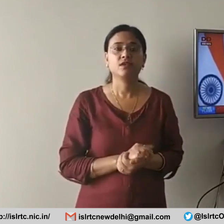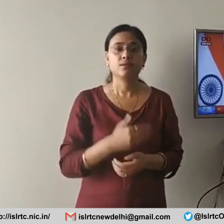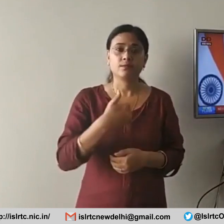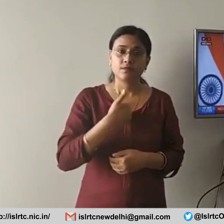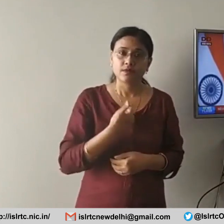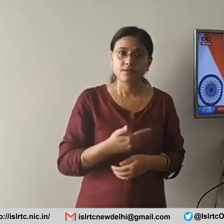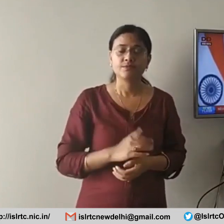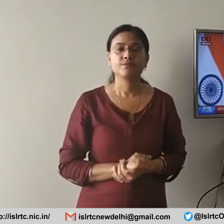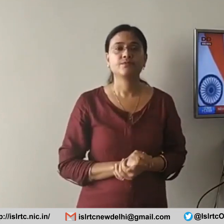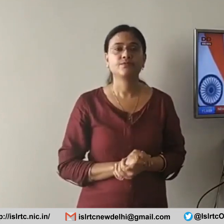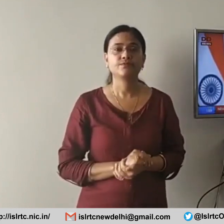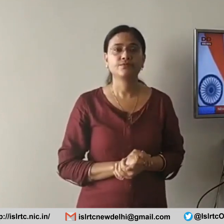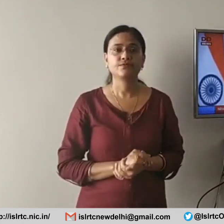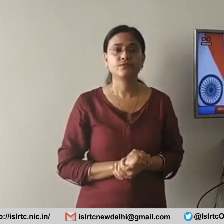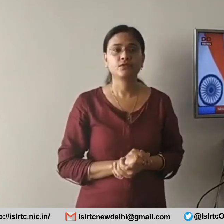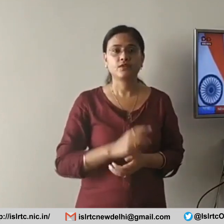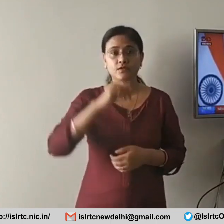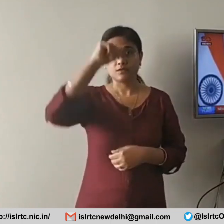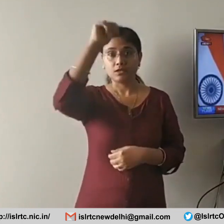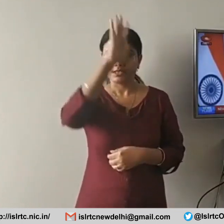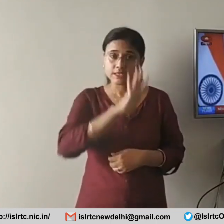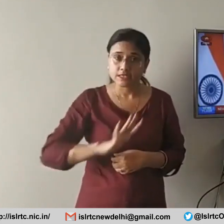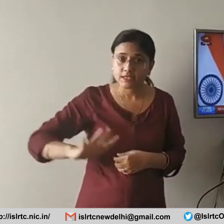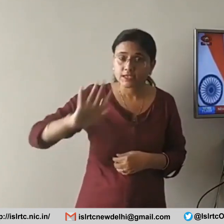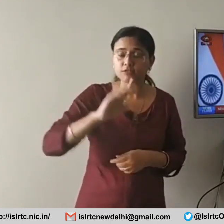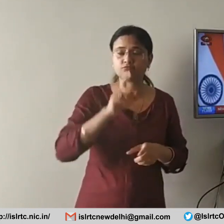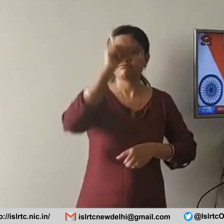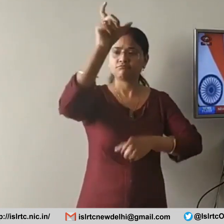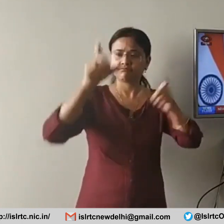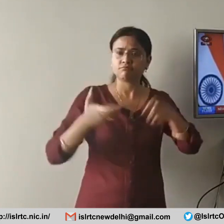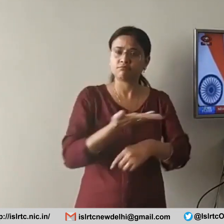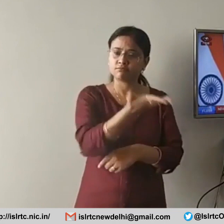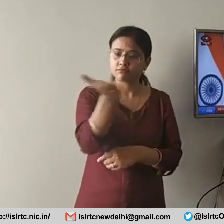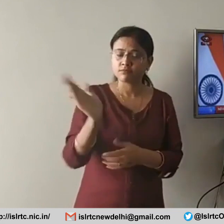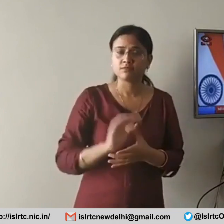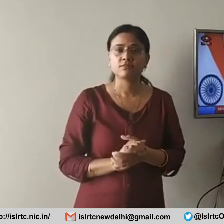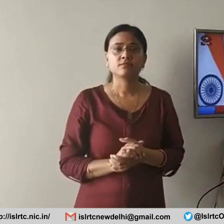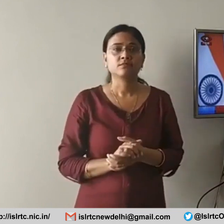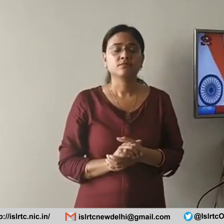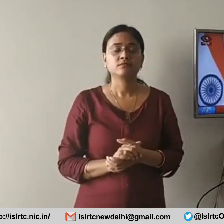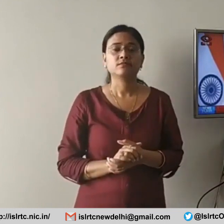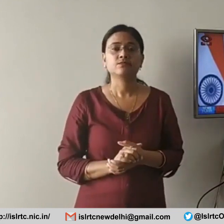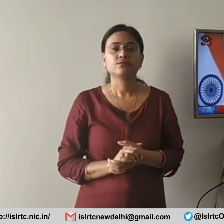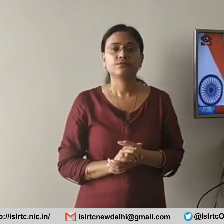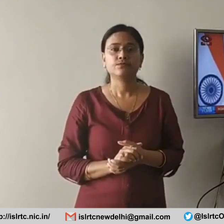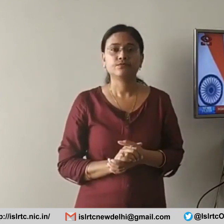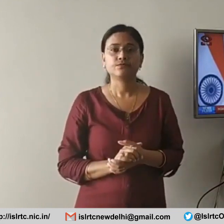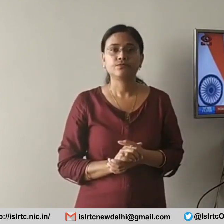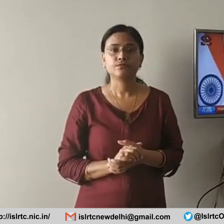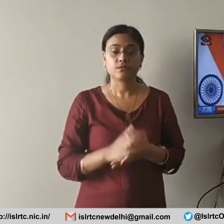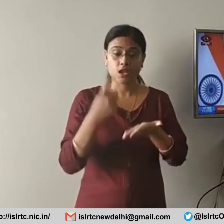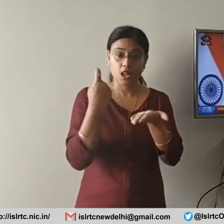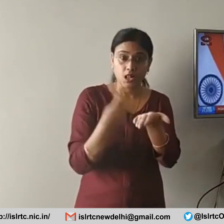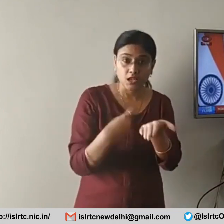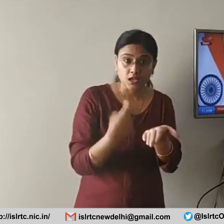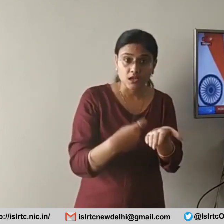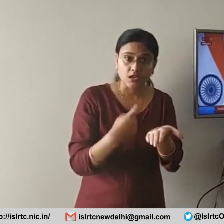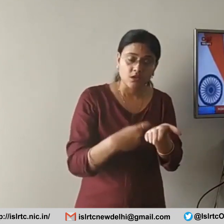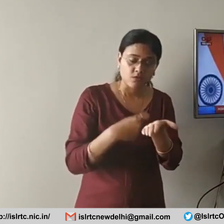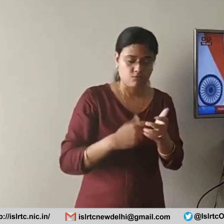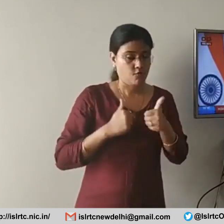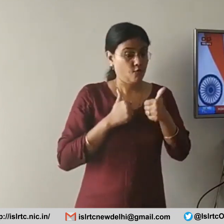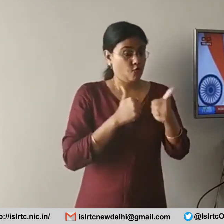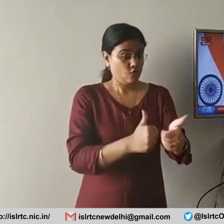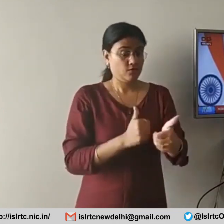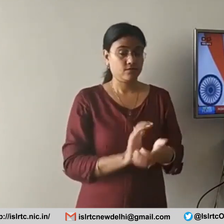मैं देश के लोग जिस तरह नियमों का पालन कर रहे